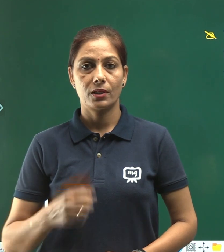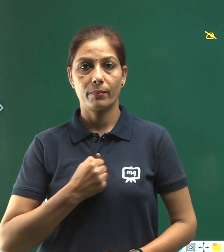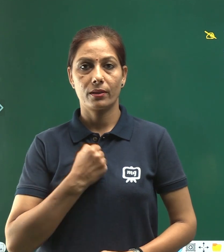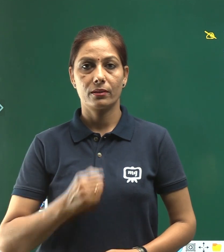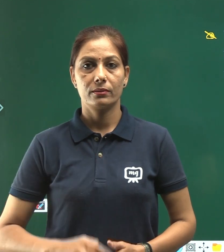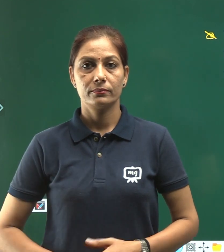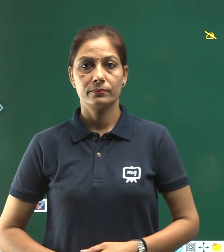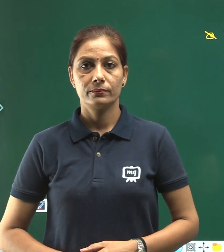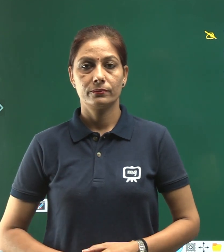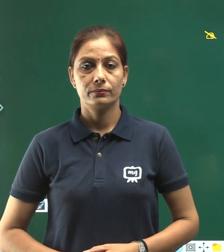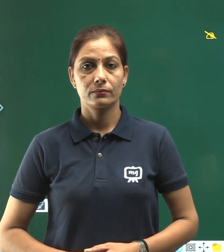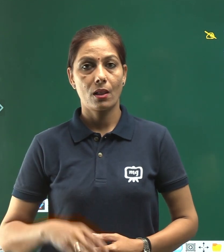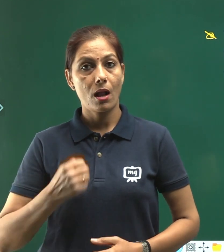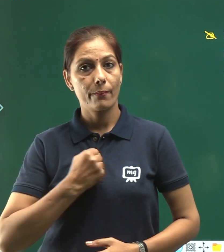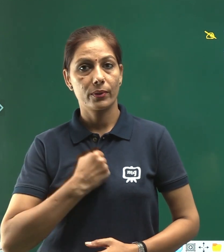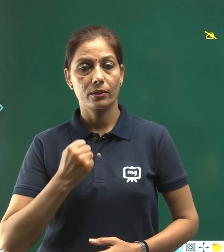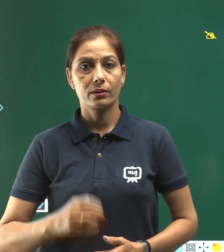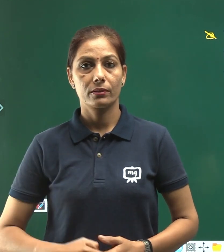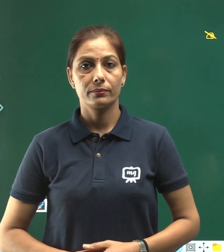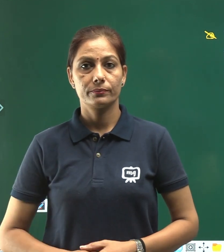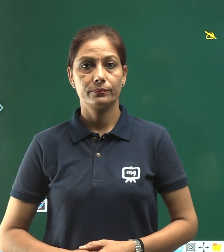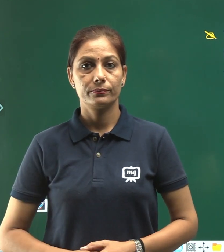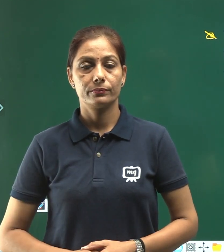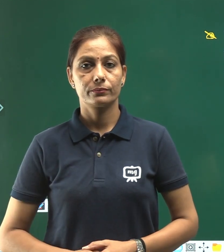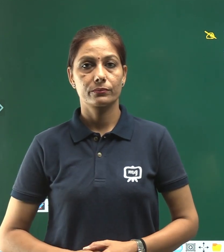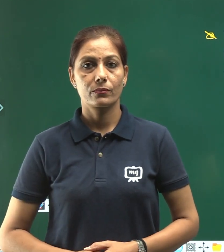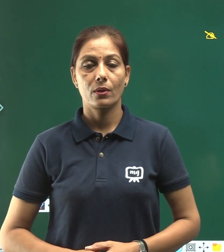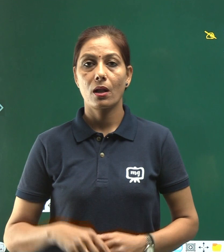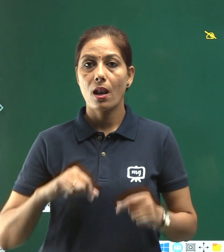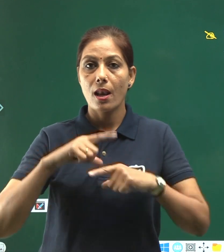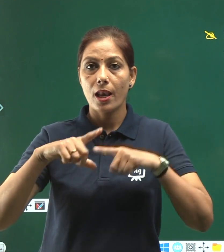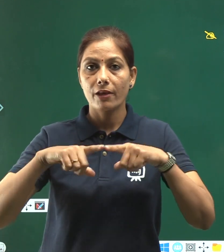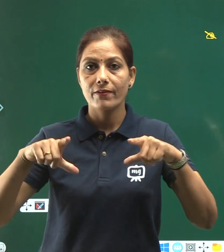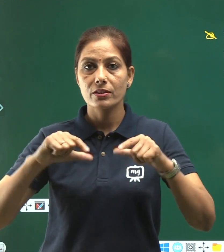हमें अपनी भाषा को